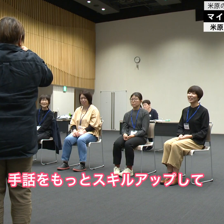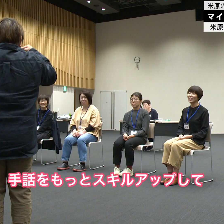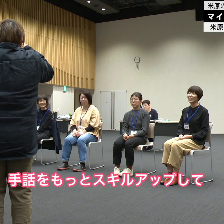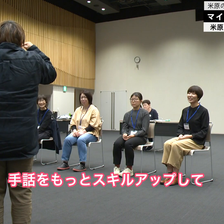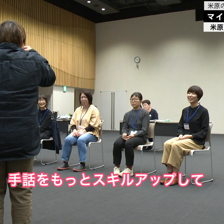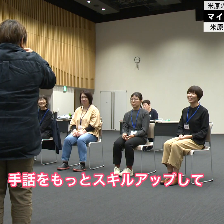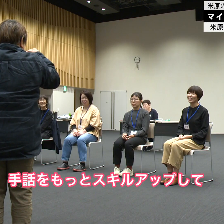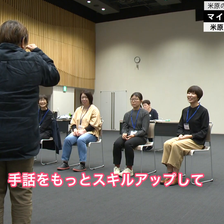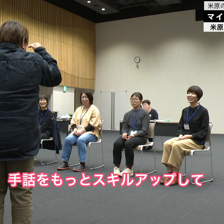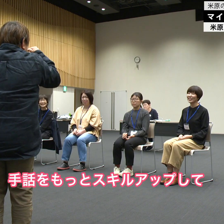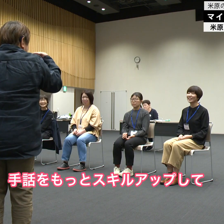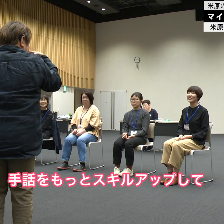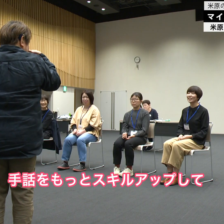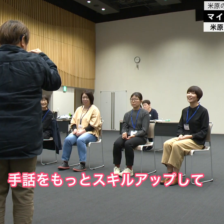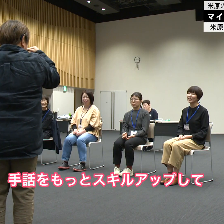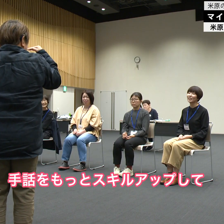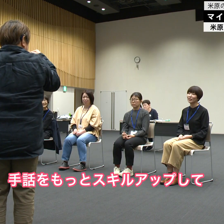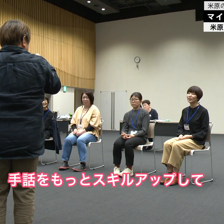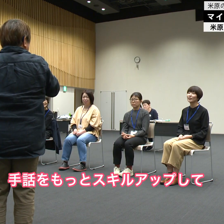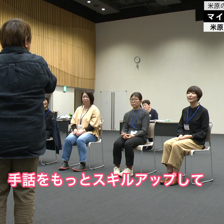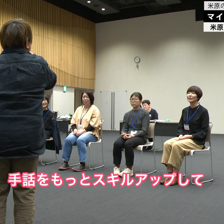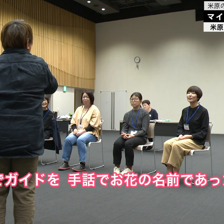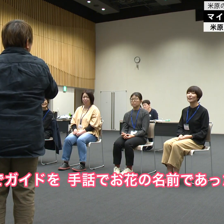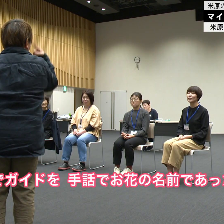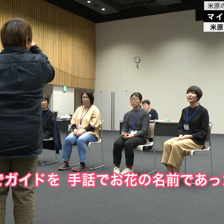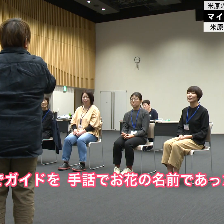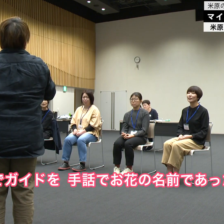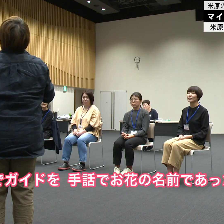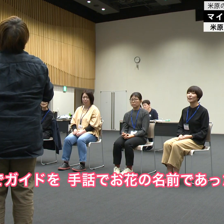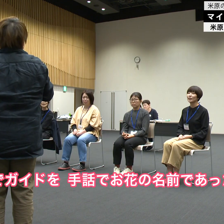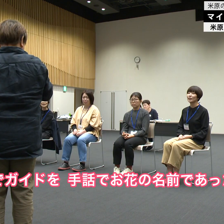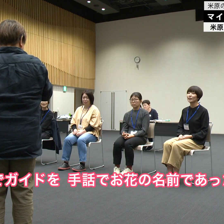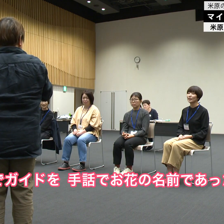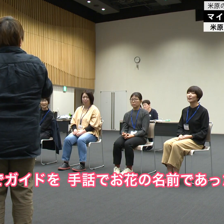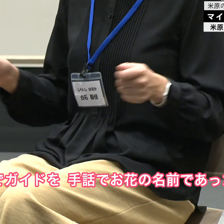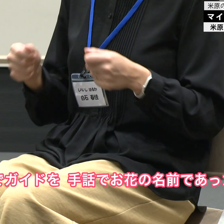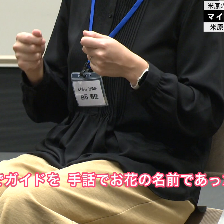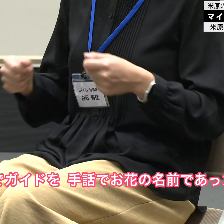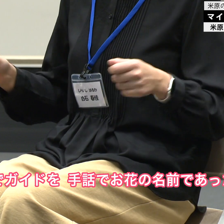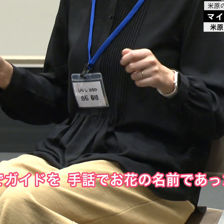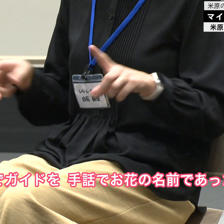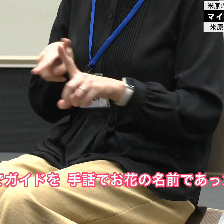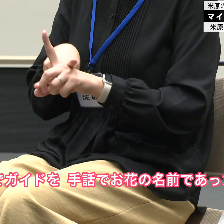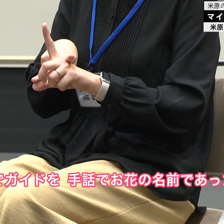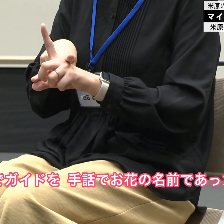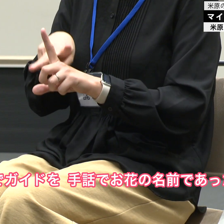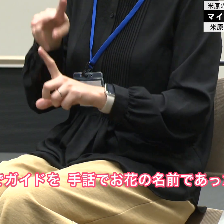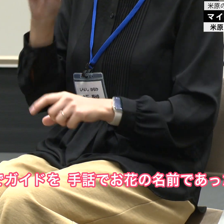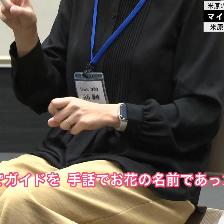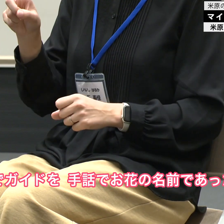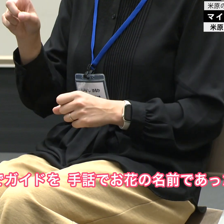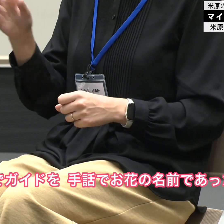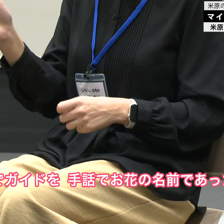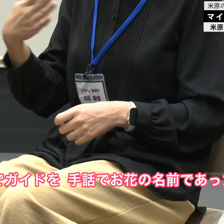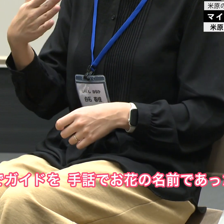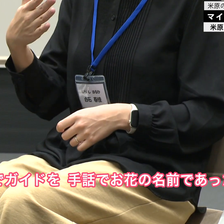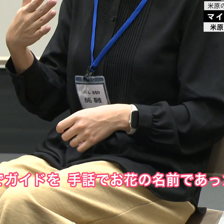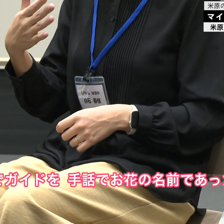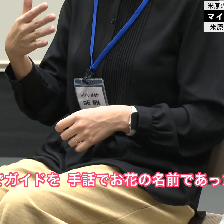をもっとスキルアップして、登山でガイドを手話で、まあ、お花の名前であ